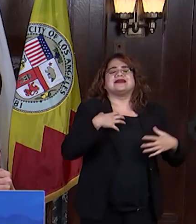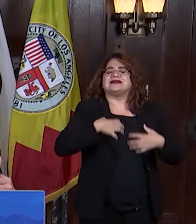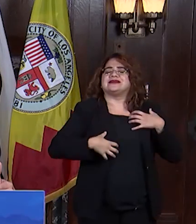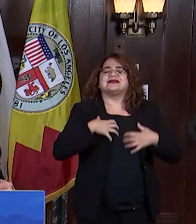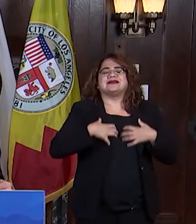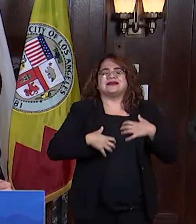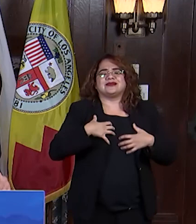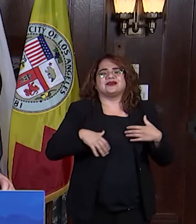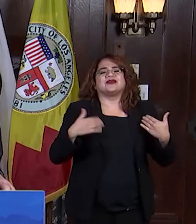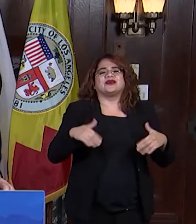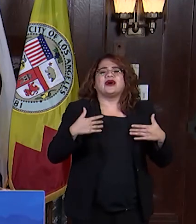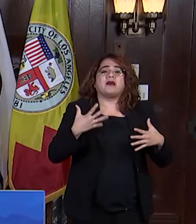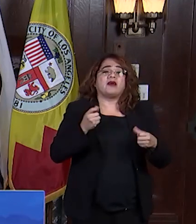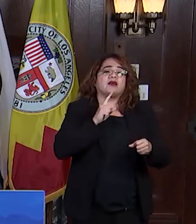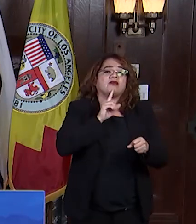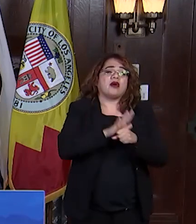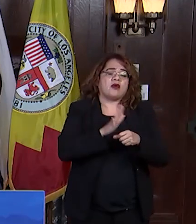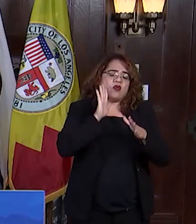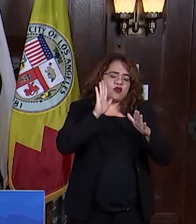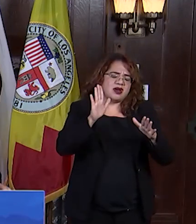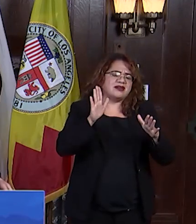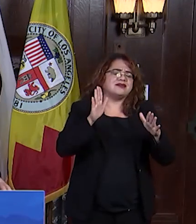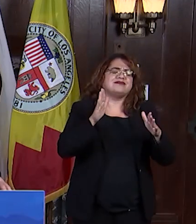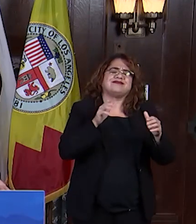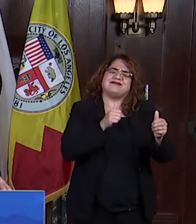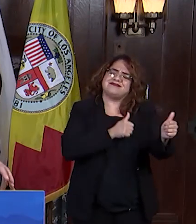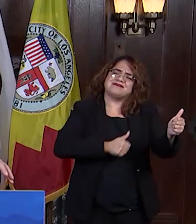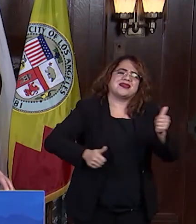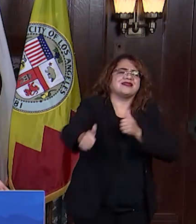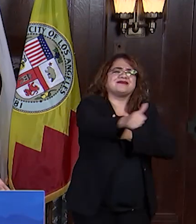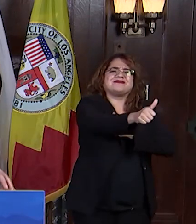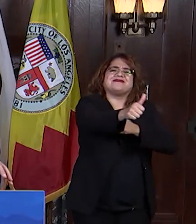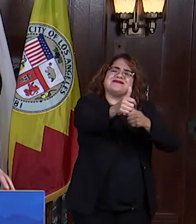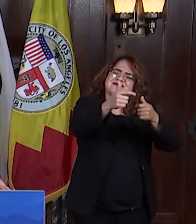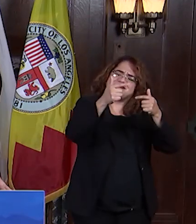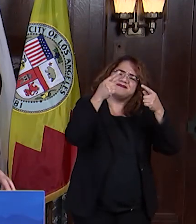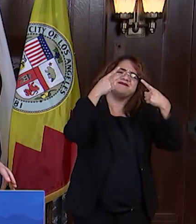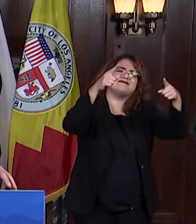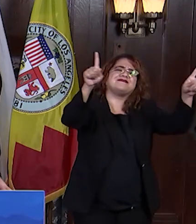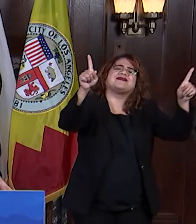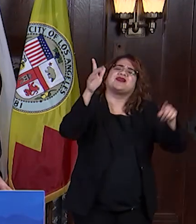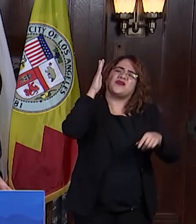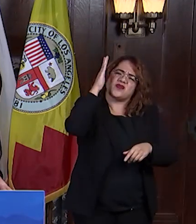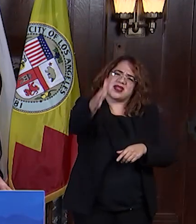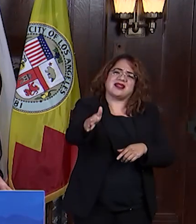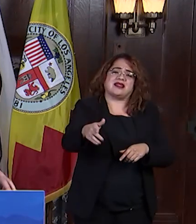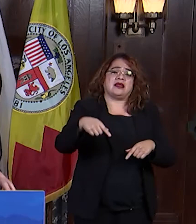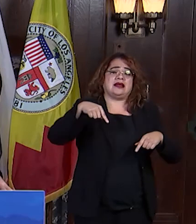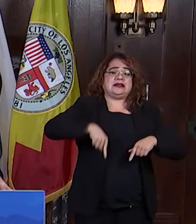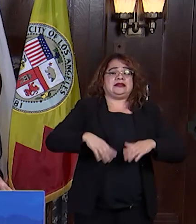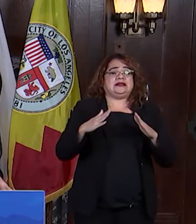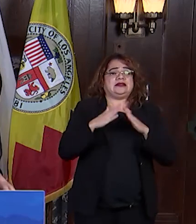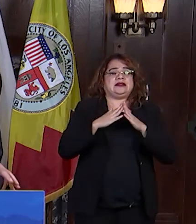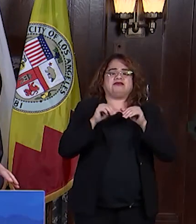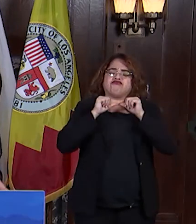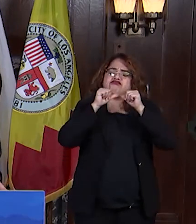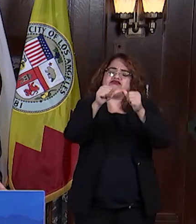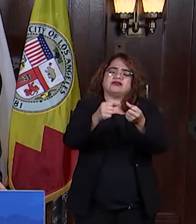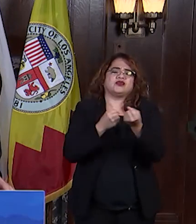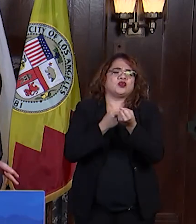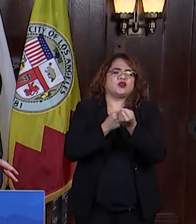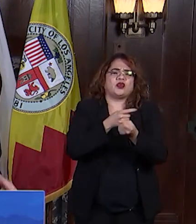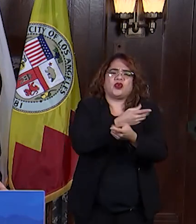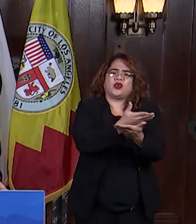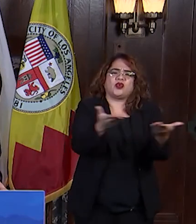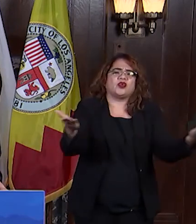a superar este momento. Esta ciudad está con ustedes, siempre,